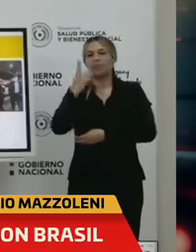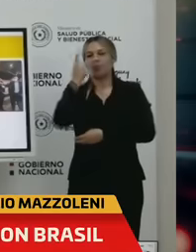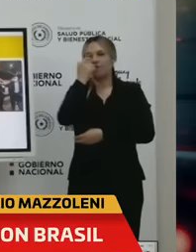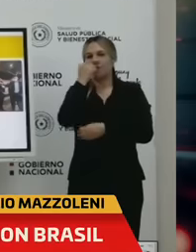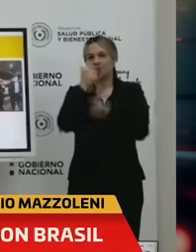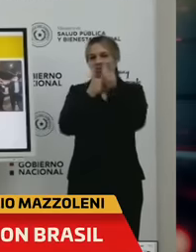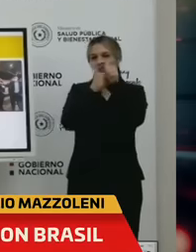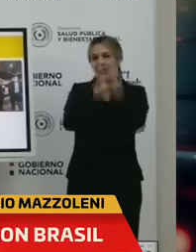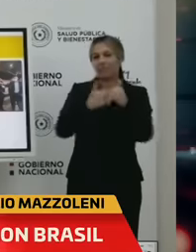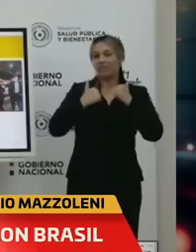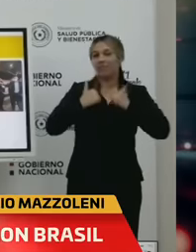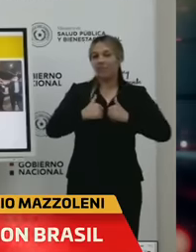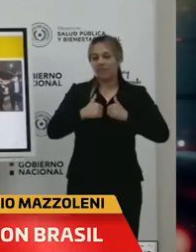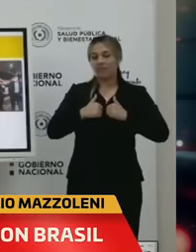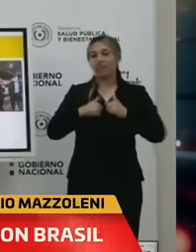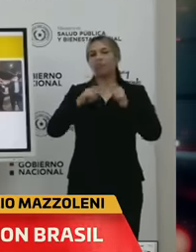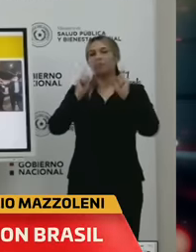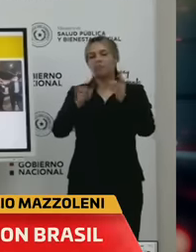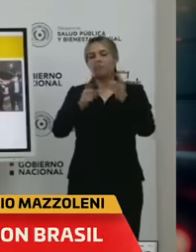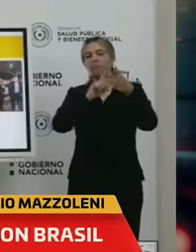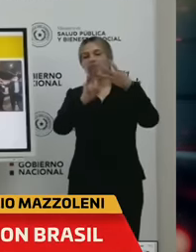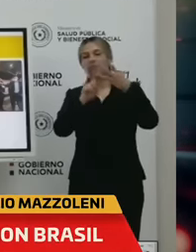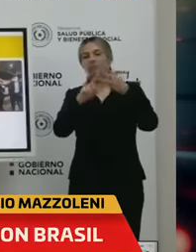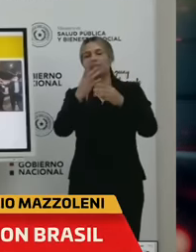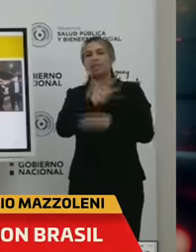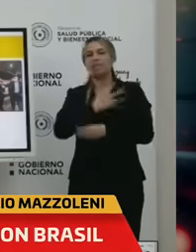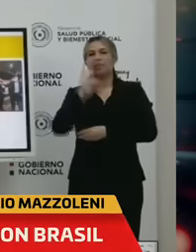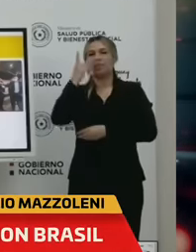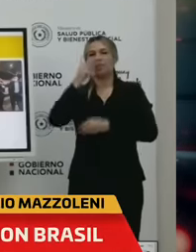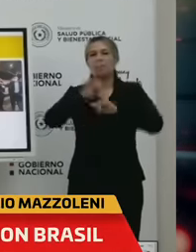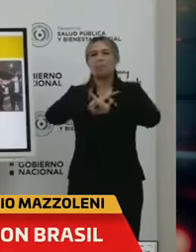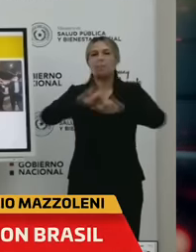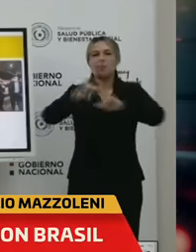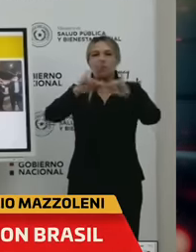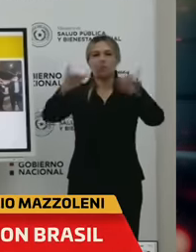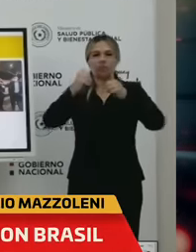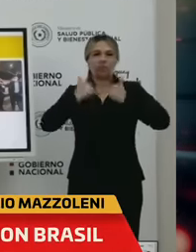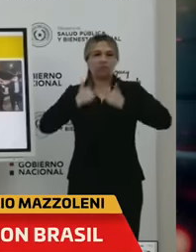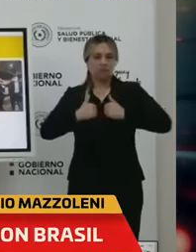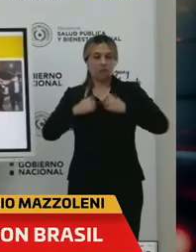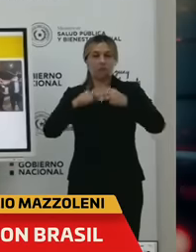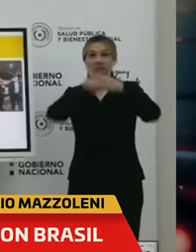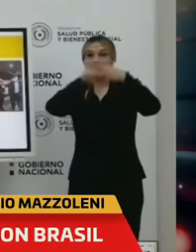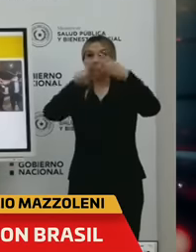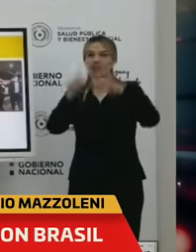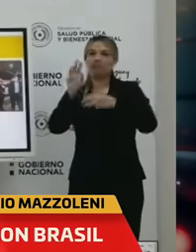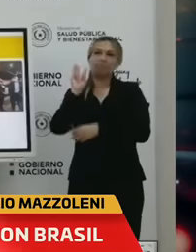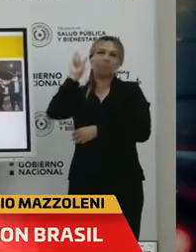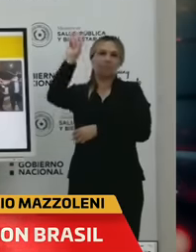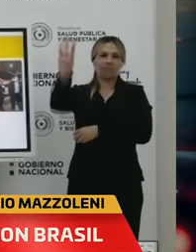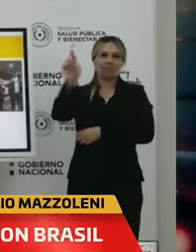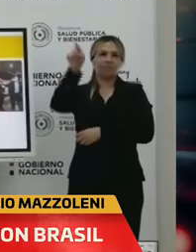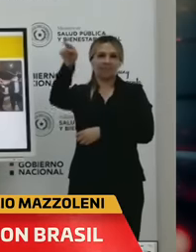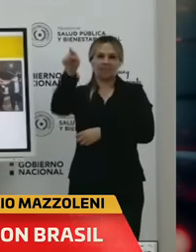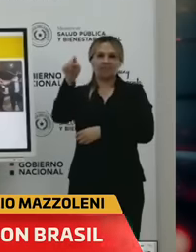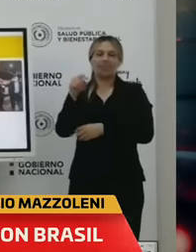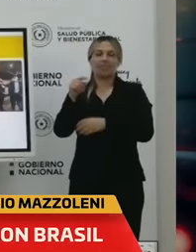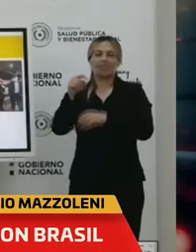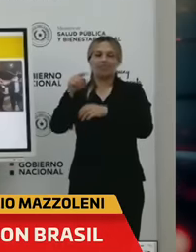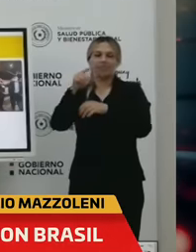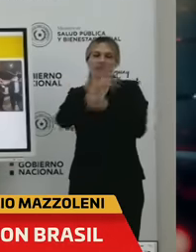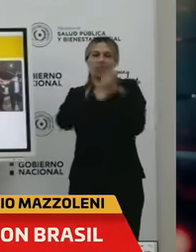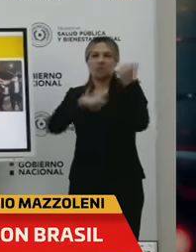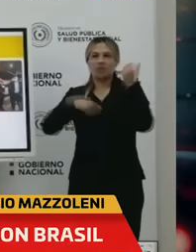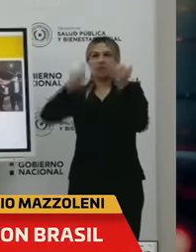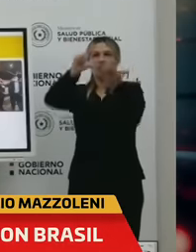doctor Sequera, así como la directora de Promoción de la Salud, la doctora Amarilla. Tenemos un primer reporte realizado. realmente de una adherencia